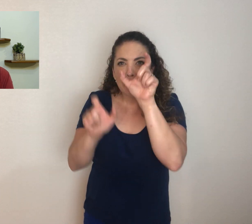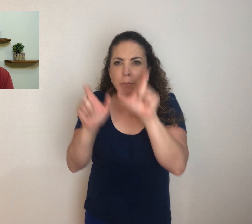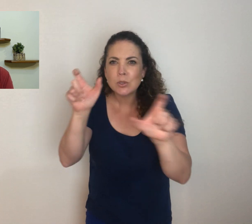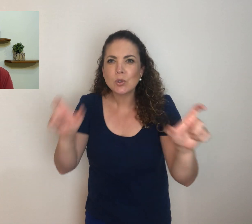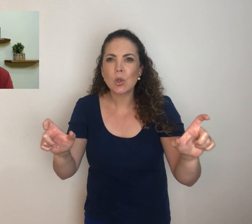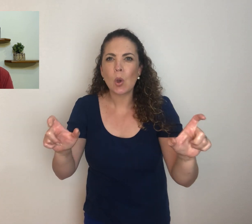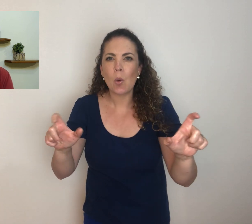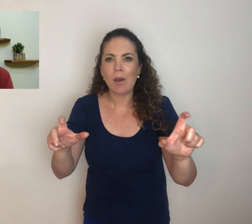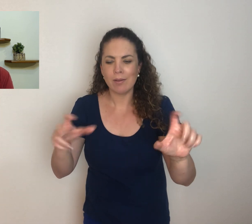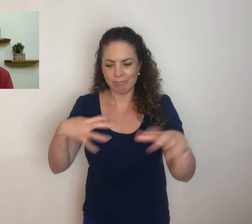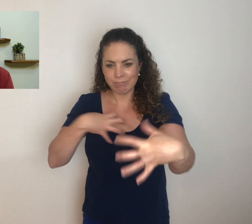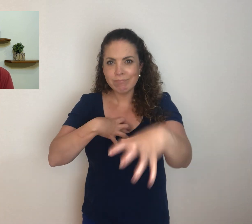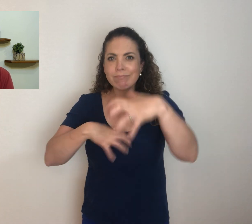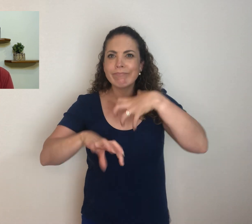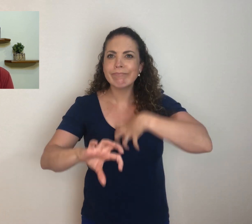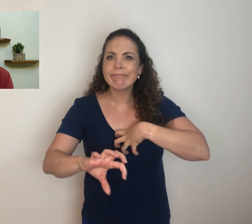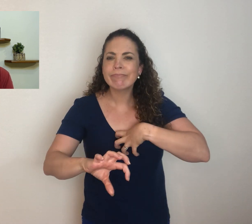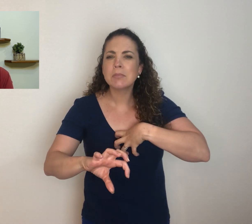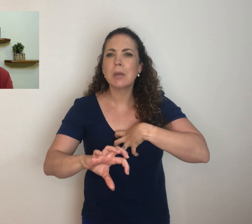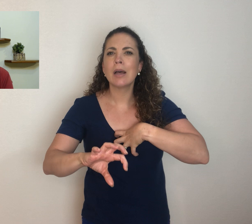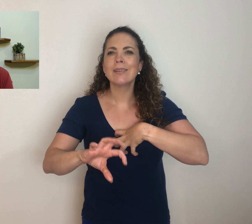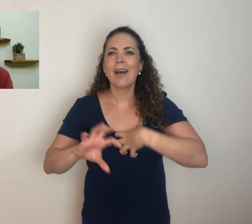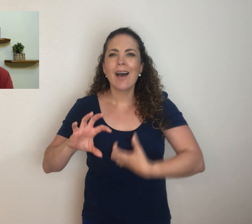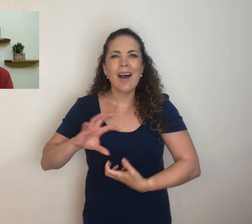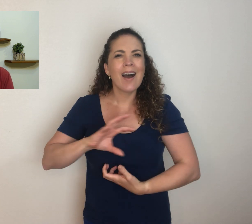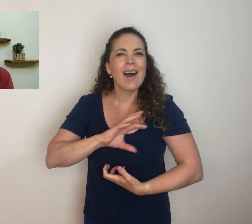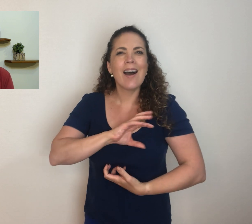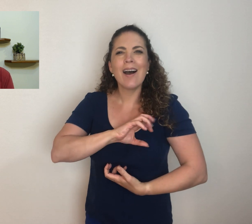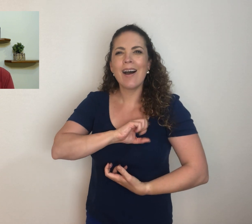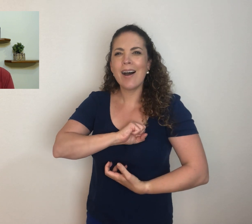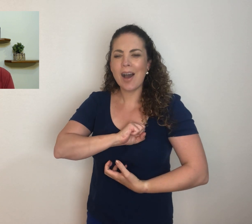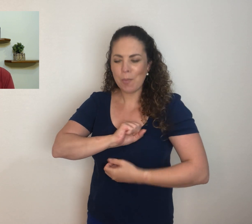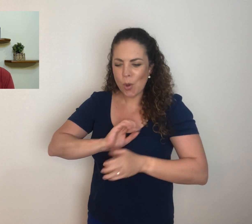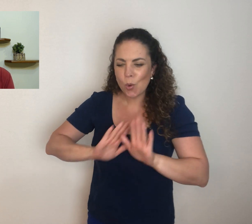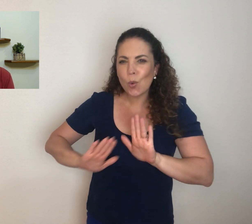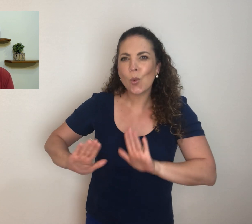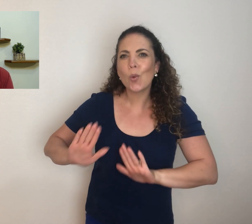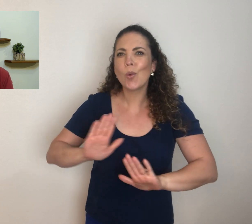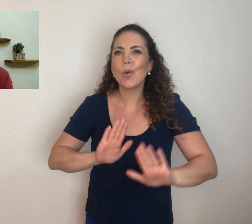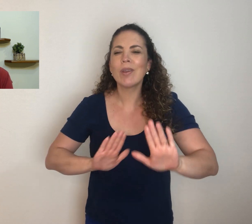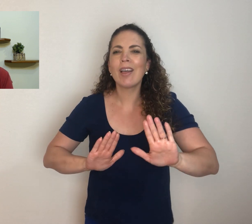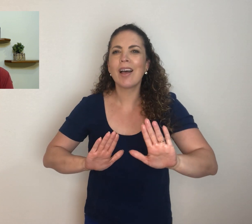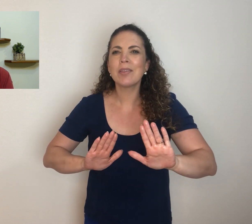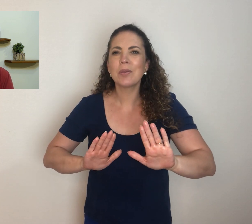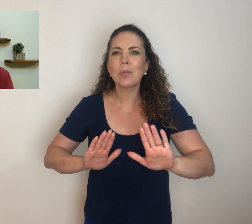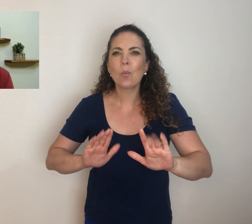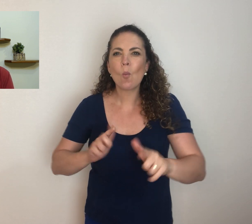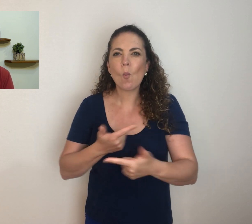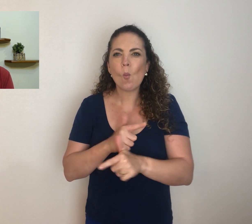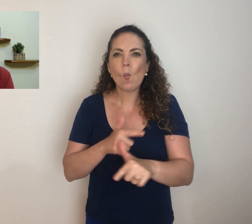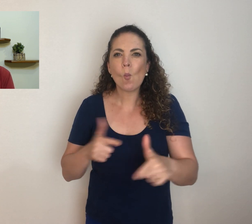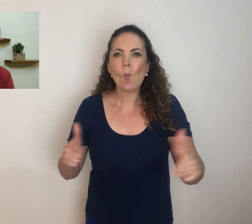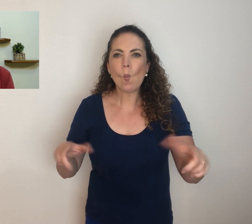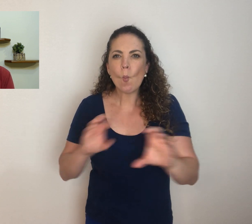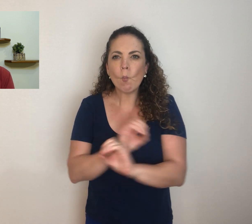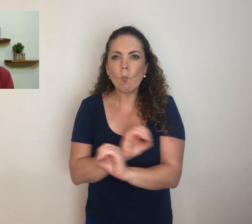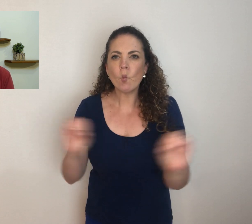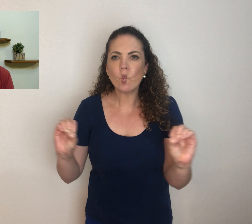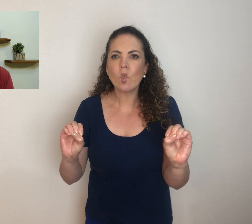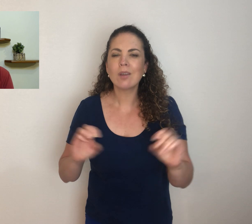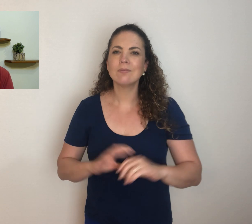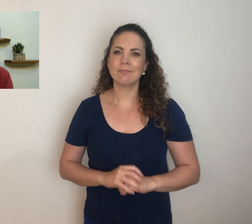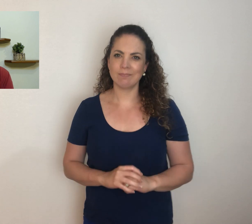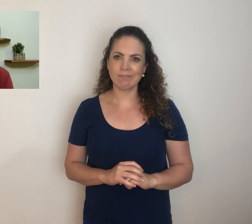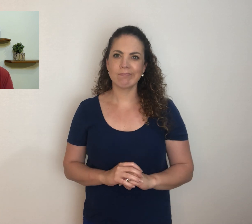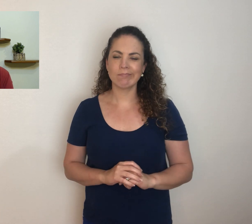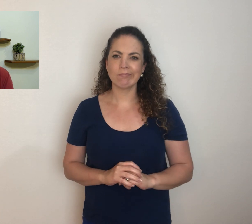ninguém, não se importa com ninguém, não sociáveis. Este é